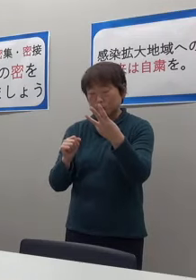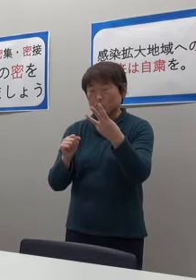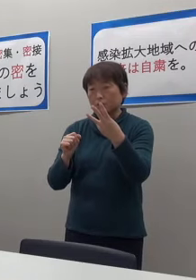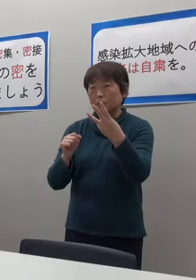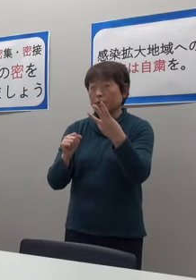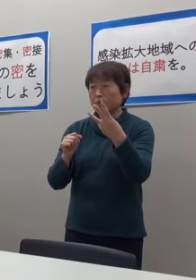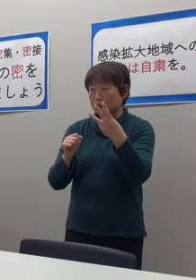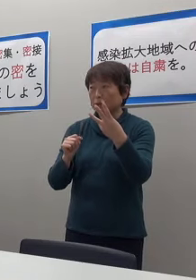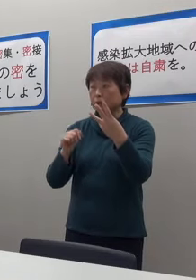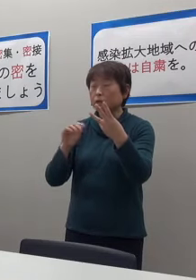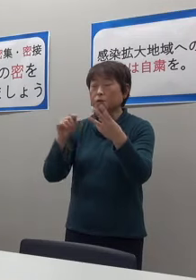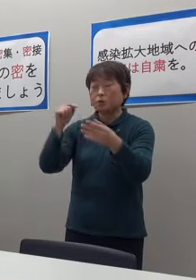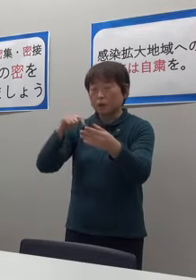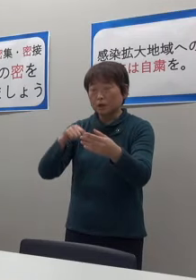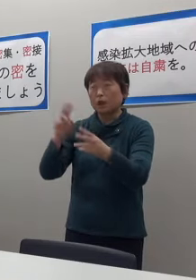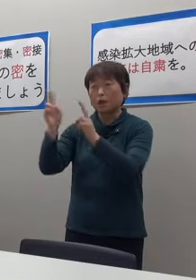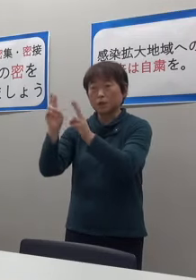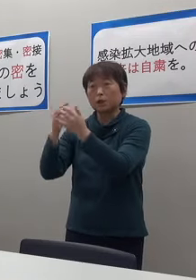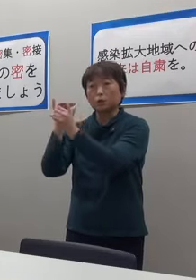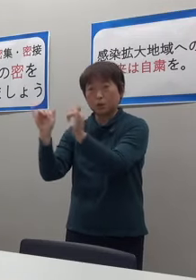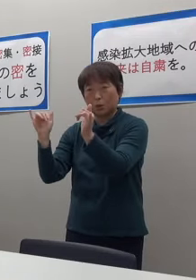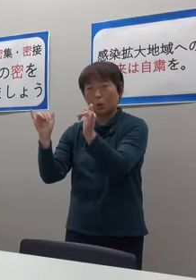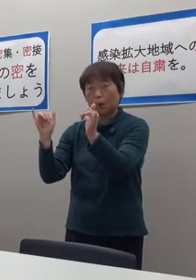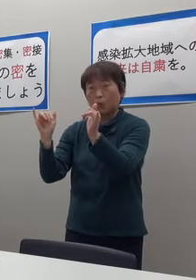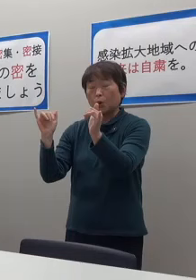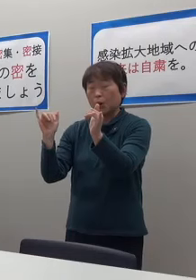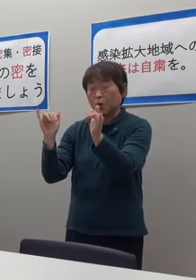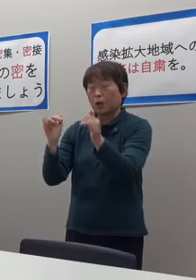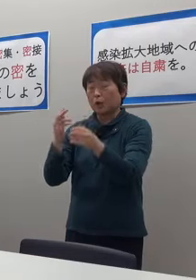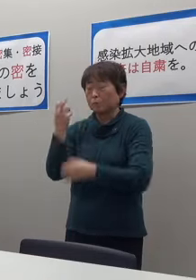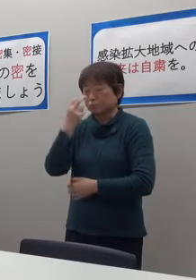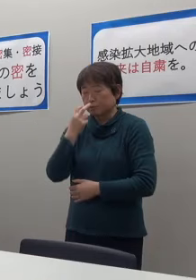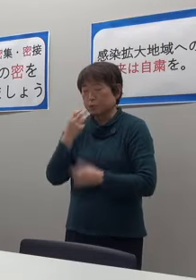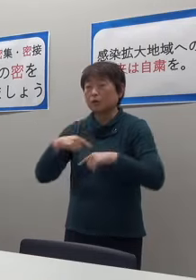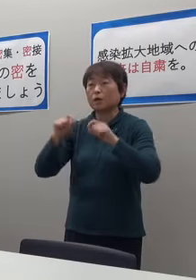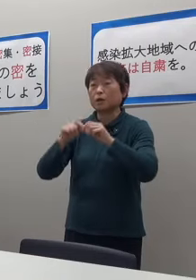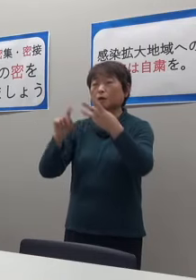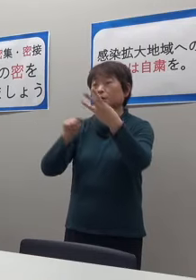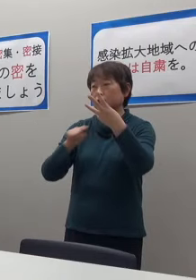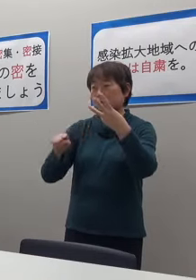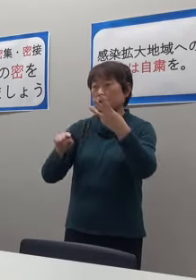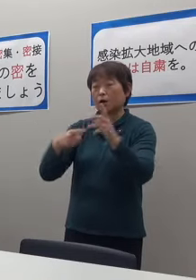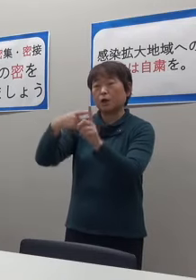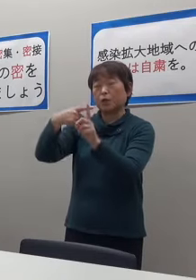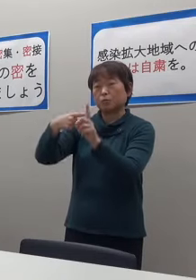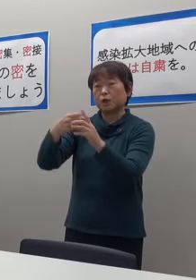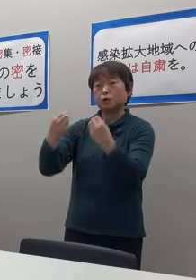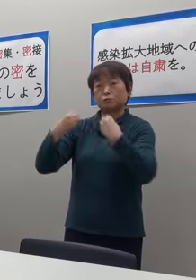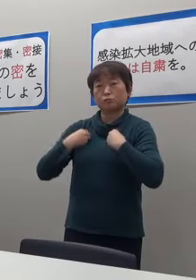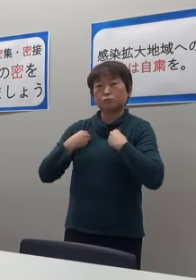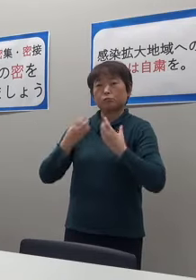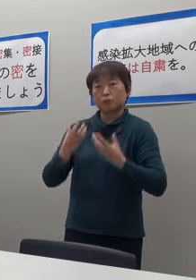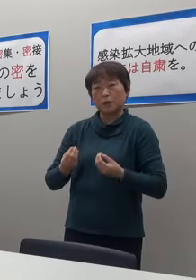会社の人。で、そのうち3人が陽性って話でしたけど、そうすると、まず会社の人の12人のう